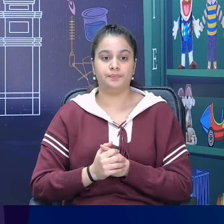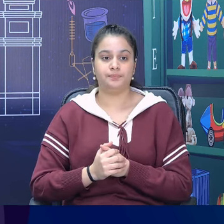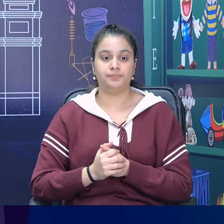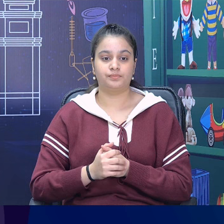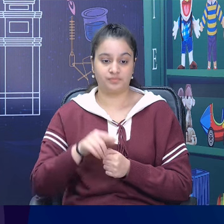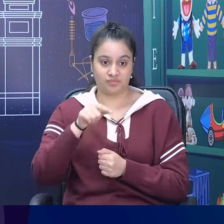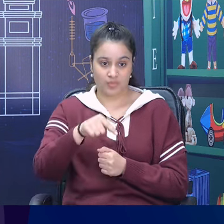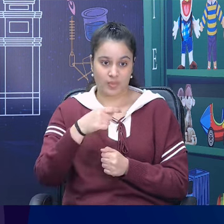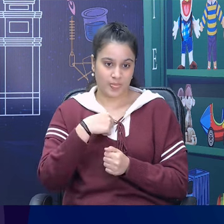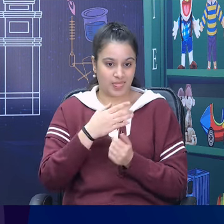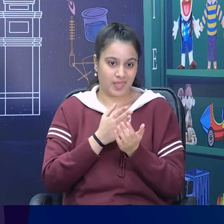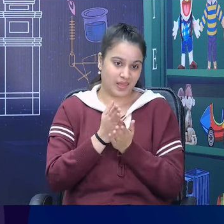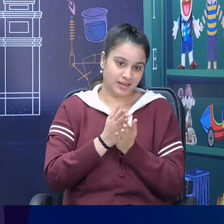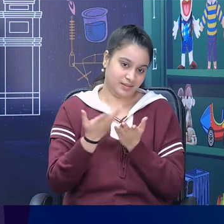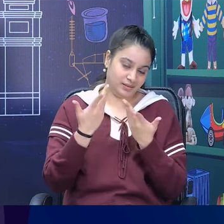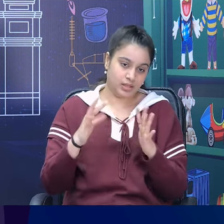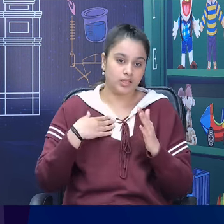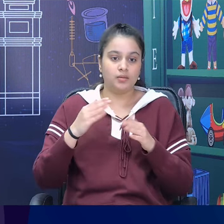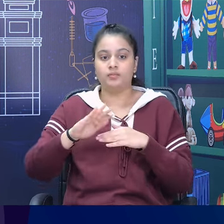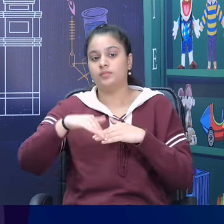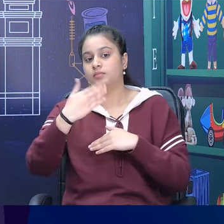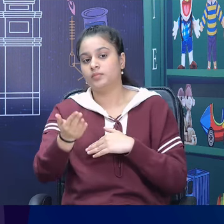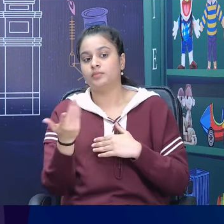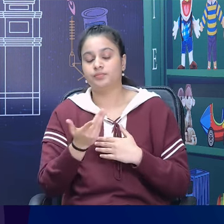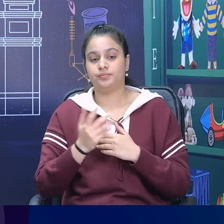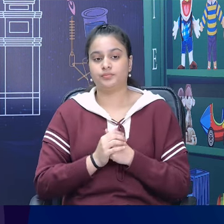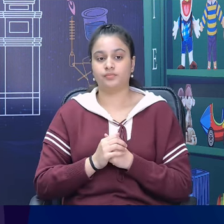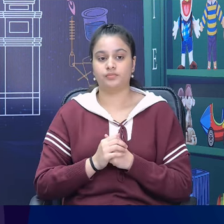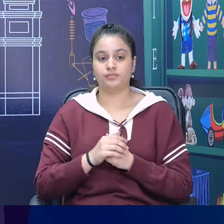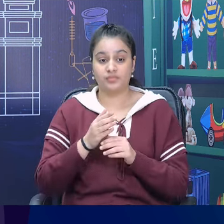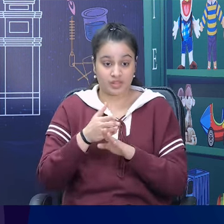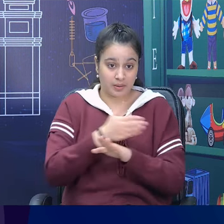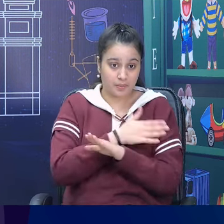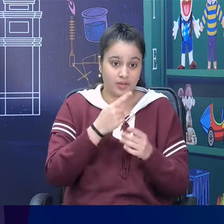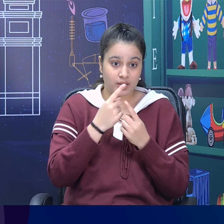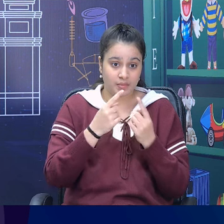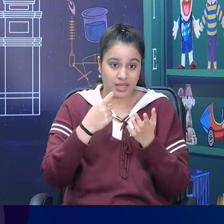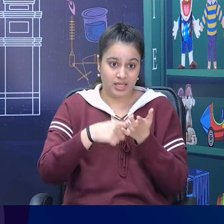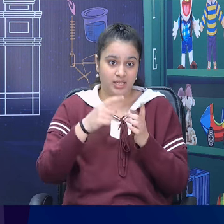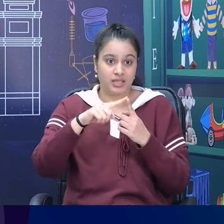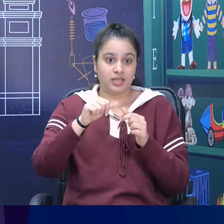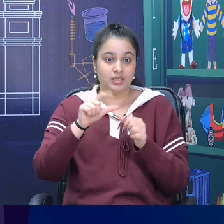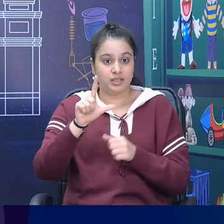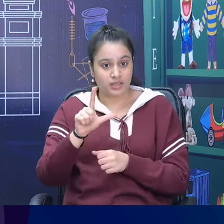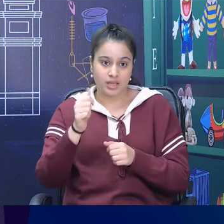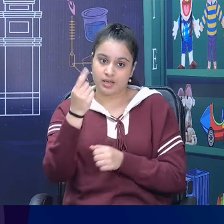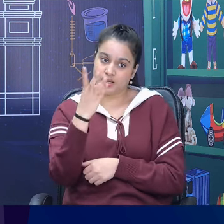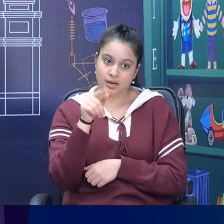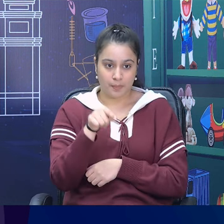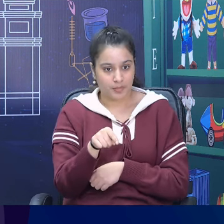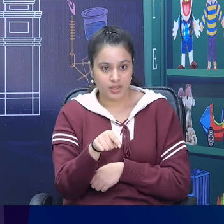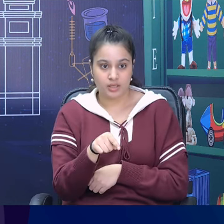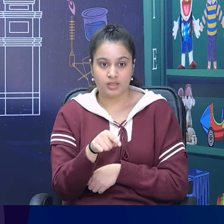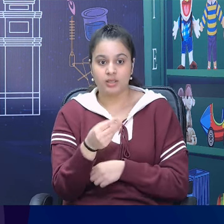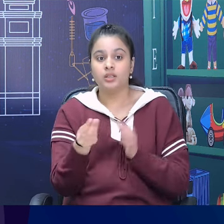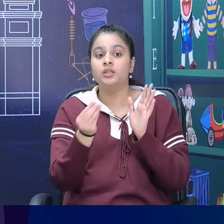प्रॉपर्टीज से आगे जब हम मूव करते हैं तो मूव करने से पहले हम बात करेंगे कि रियल नंबर के अंदर कैसे हम जो कोई भी रियल नंबर है उसे